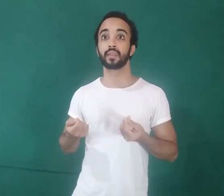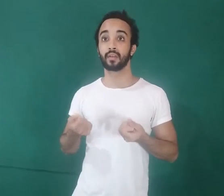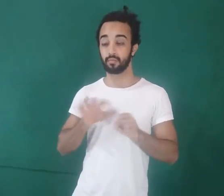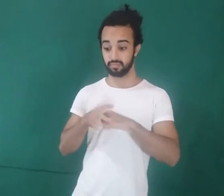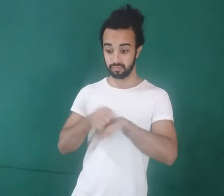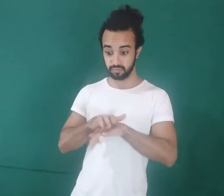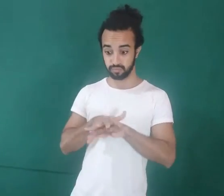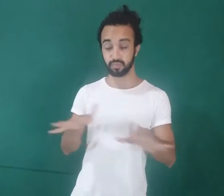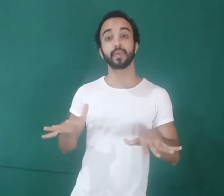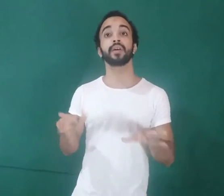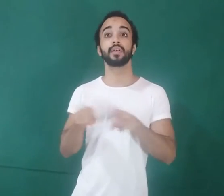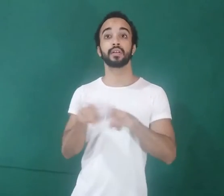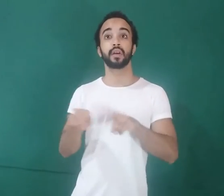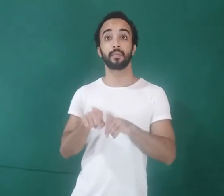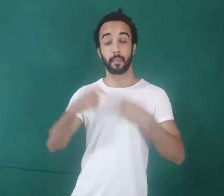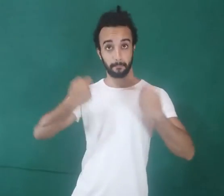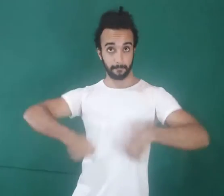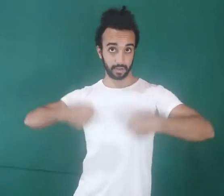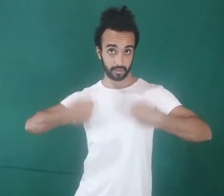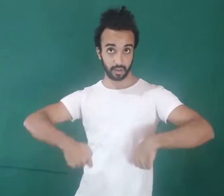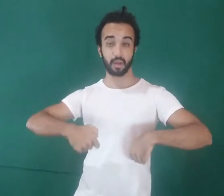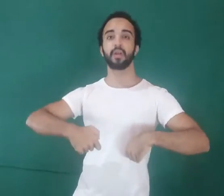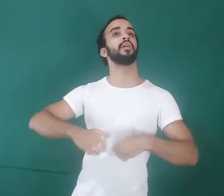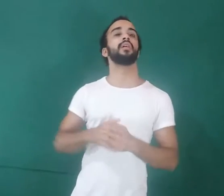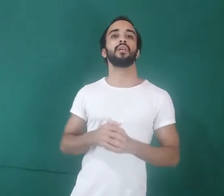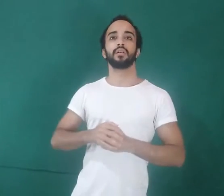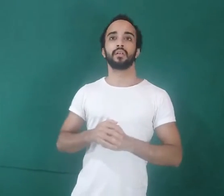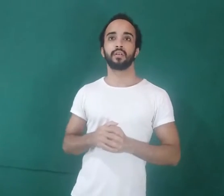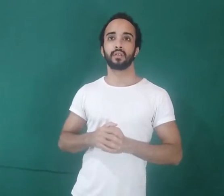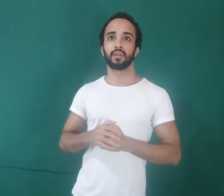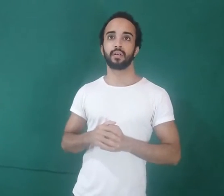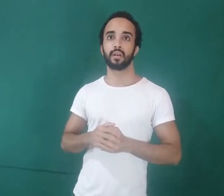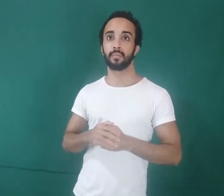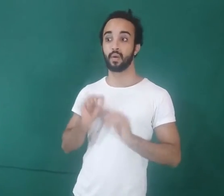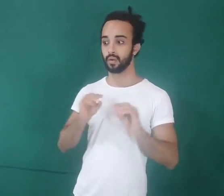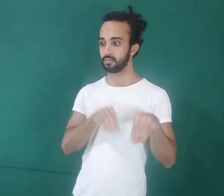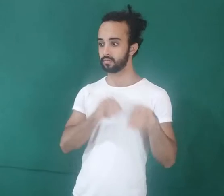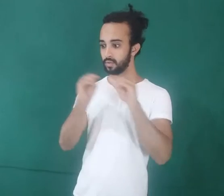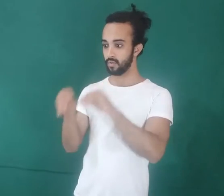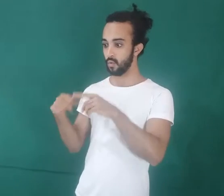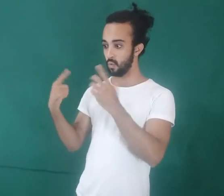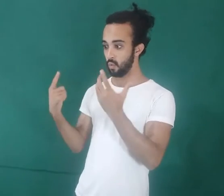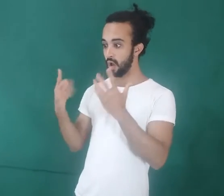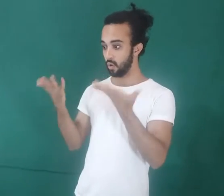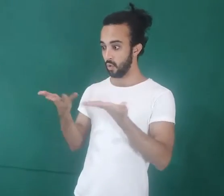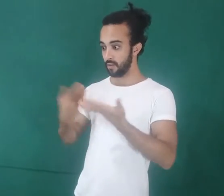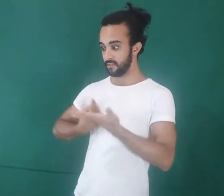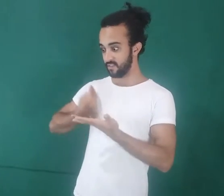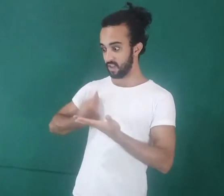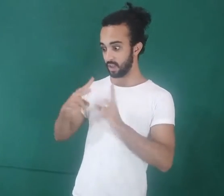essa necessidade de migração para o mundo digital, as artes começaram a disputar esse